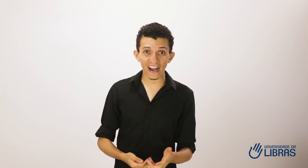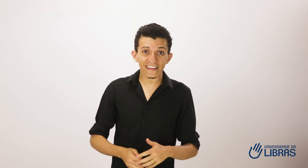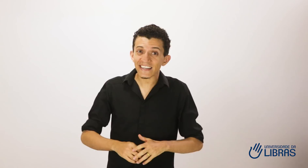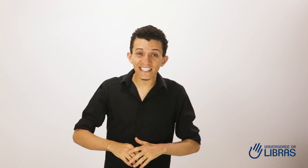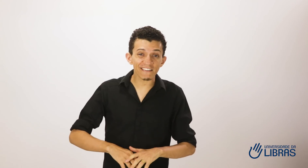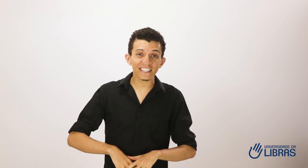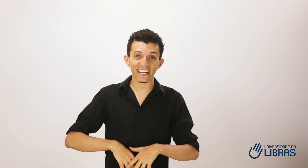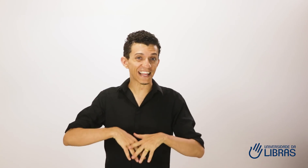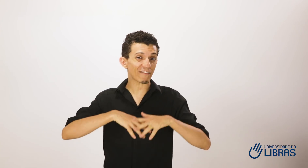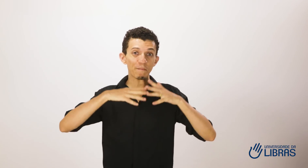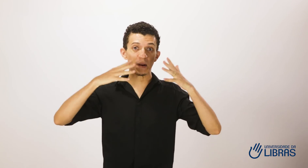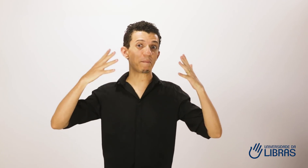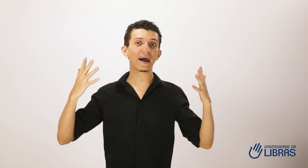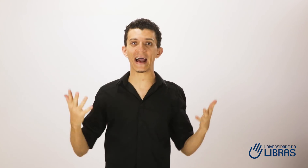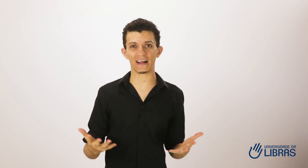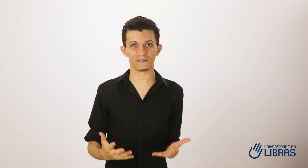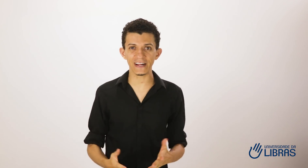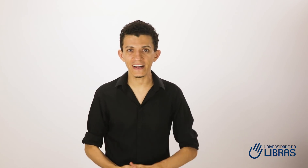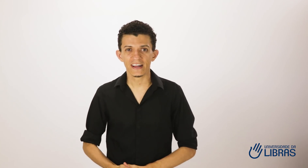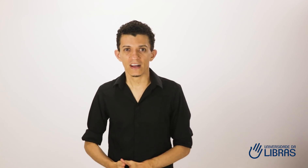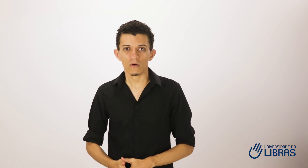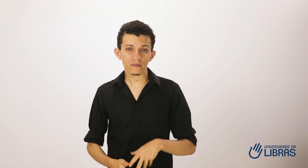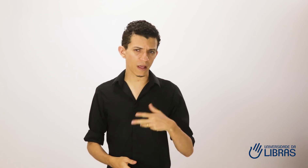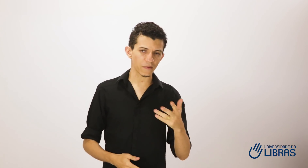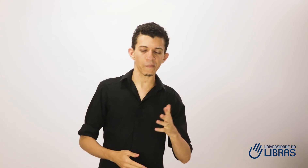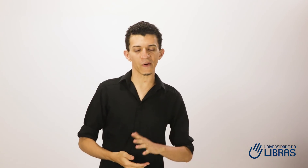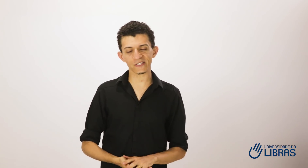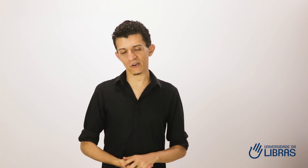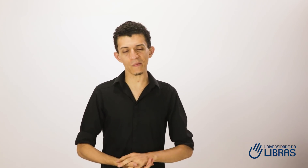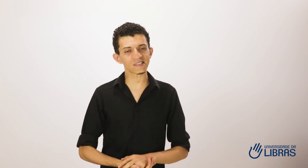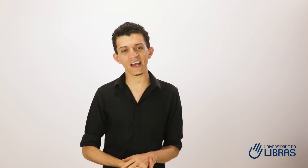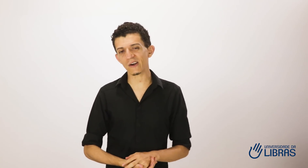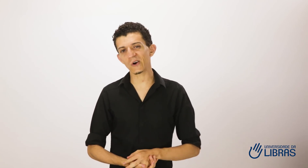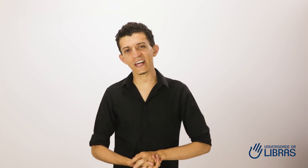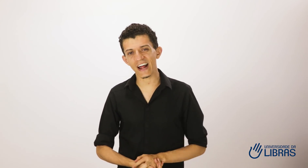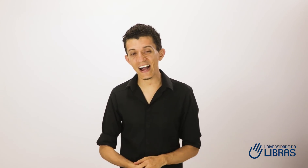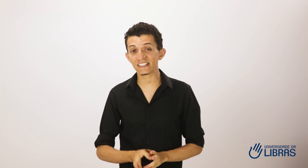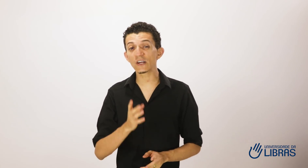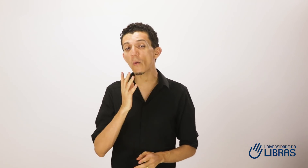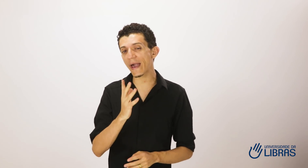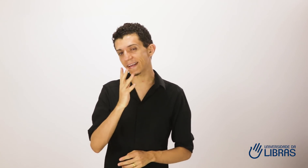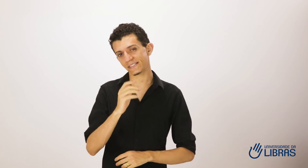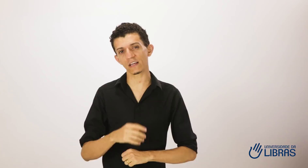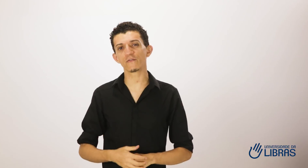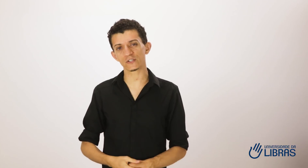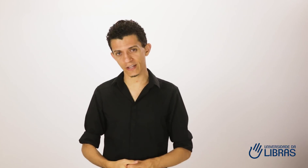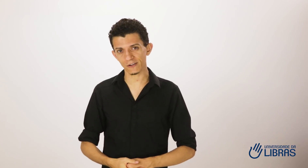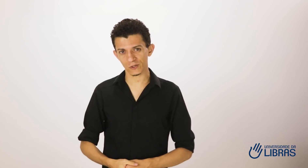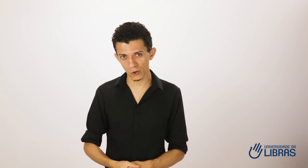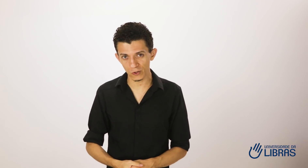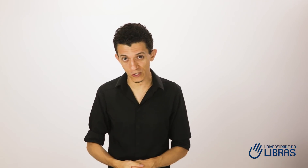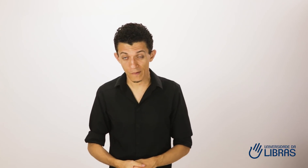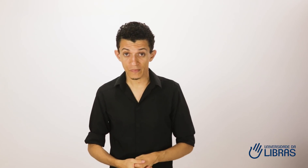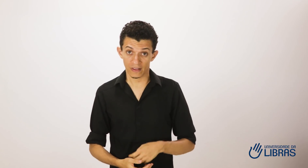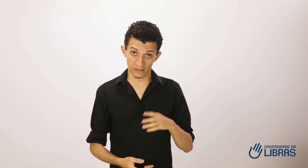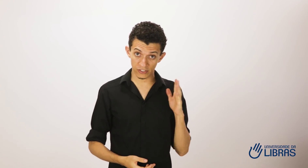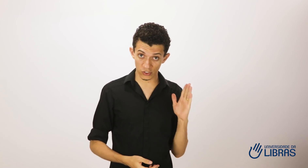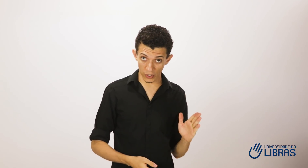certificado achando que já estava preparado, né? Um tempo depois eu comecei a coordenar 55 funcionários surdos, de